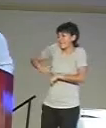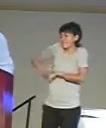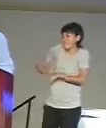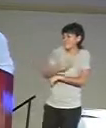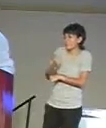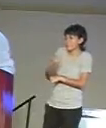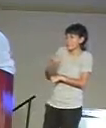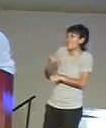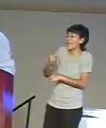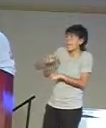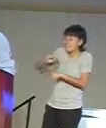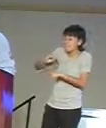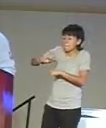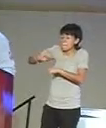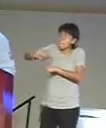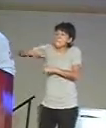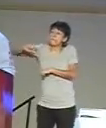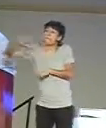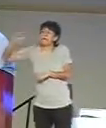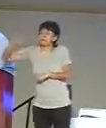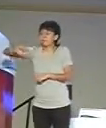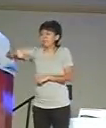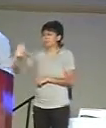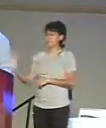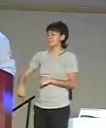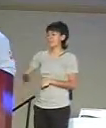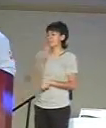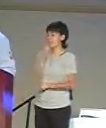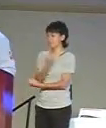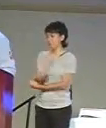podemos abrir un pequeño paréntesis.